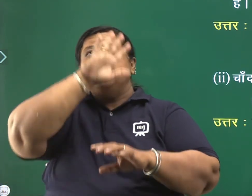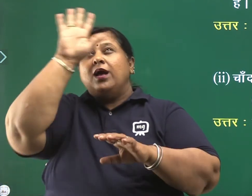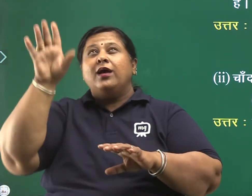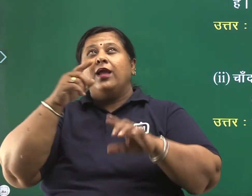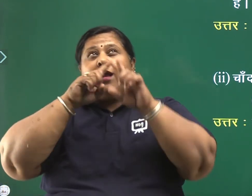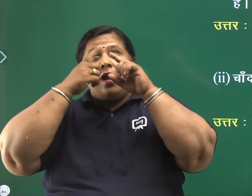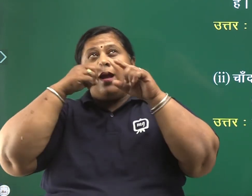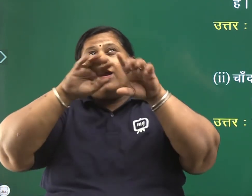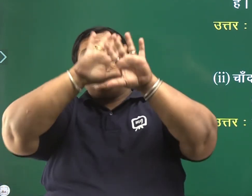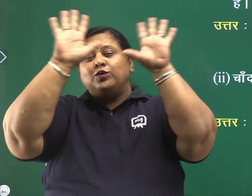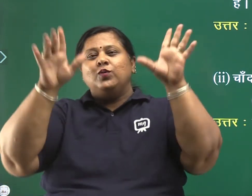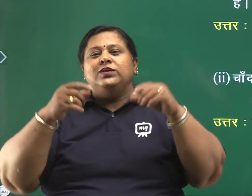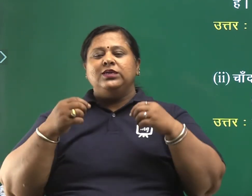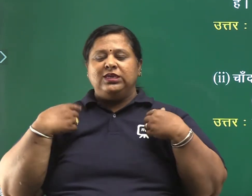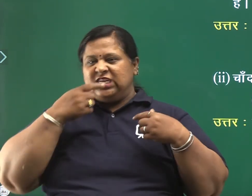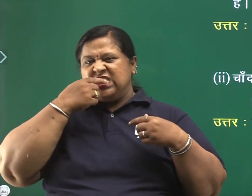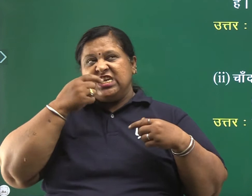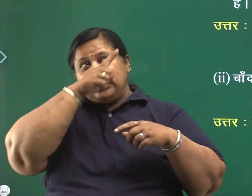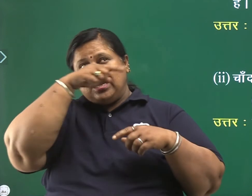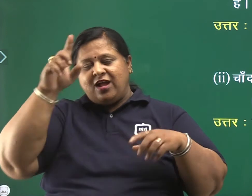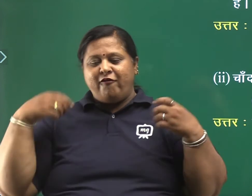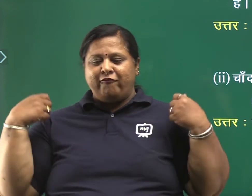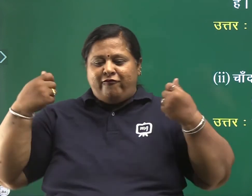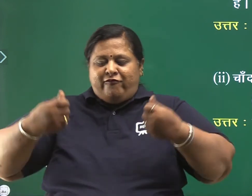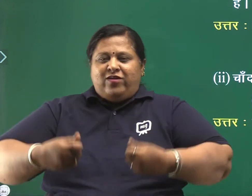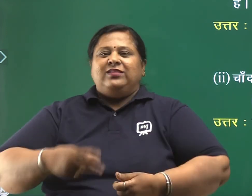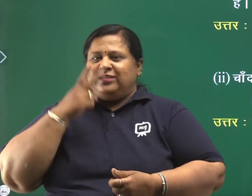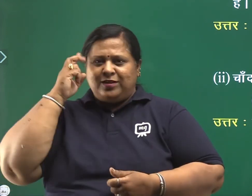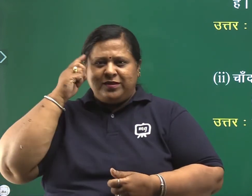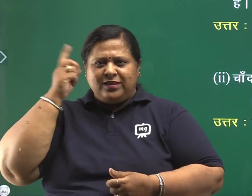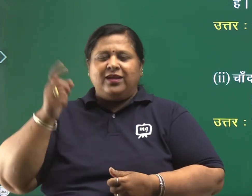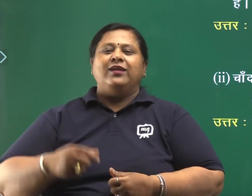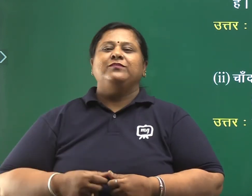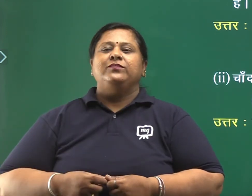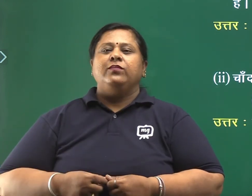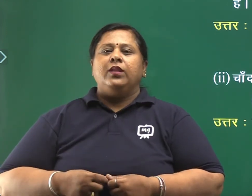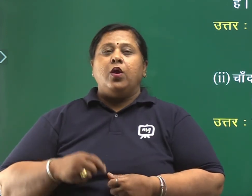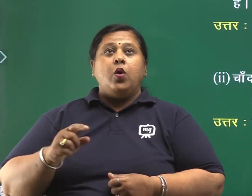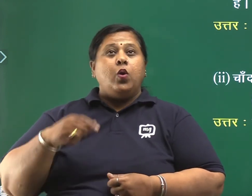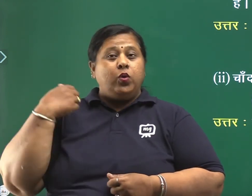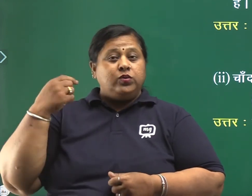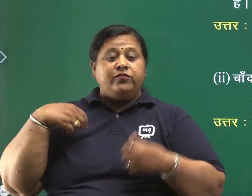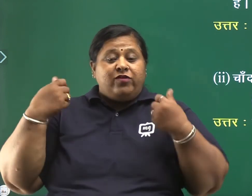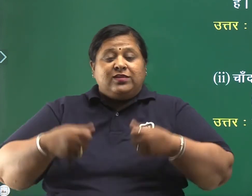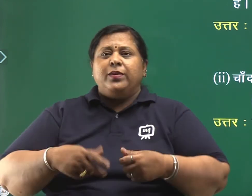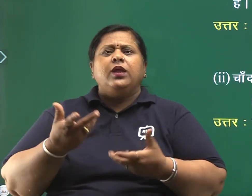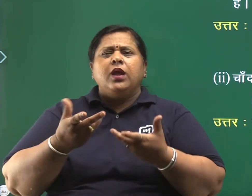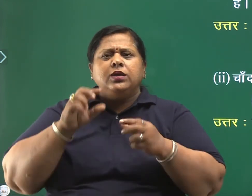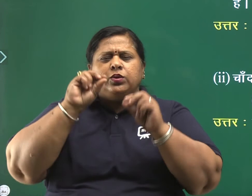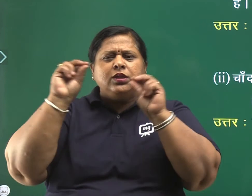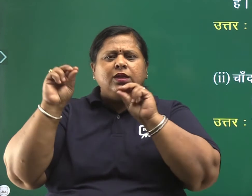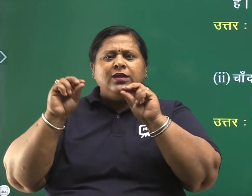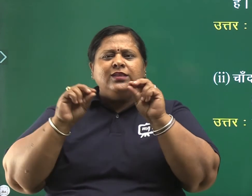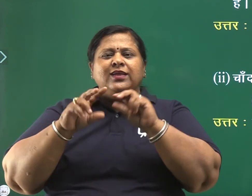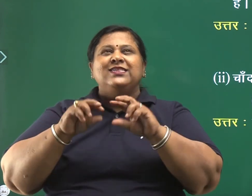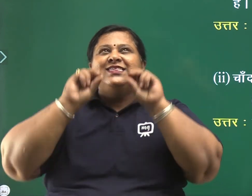को चांद का वस्त्र समझती है, और उस वस्त्र में क्या जड़े थे? आकाश